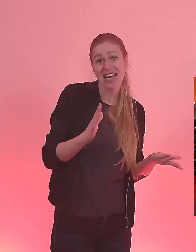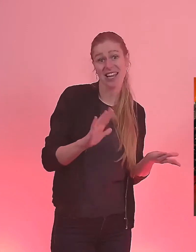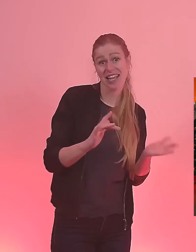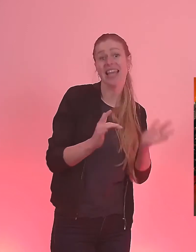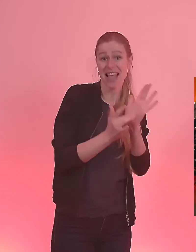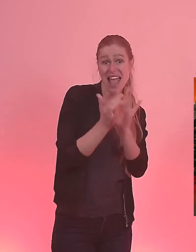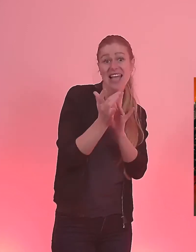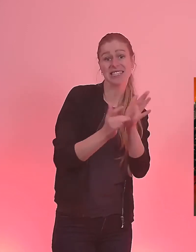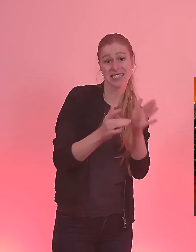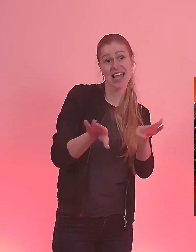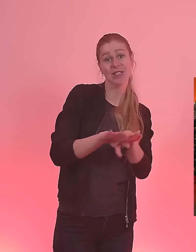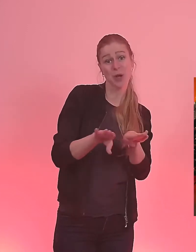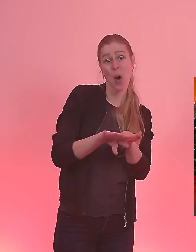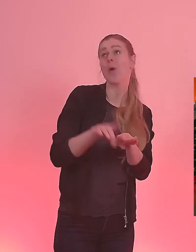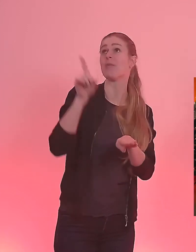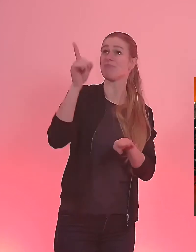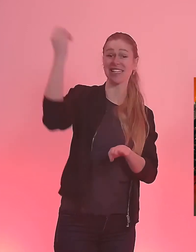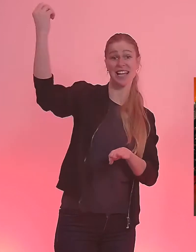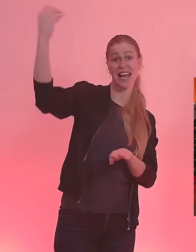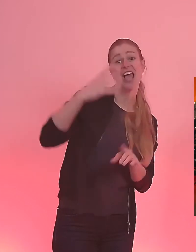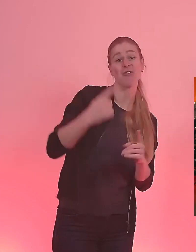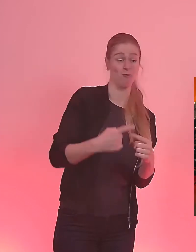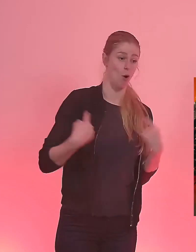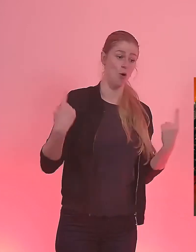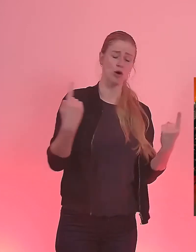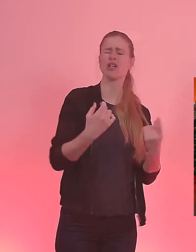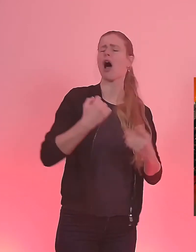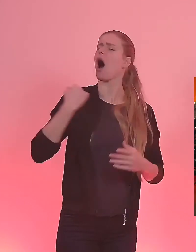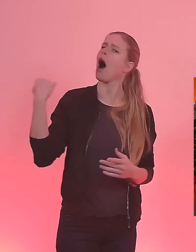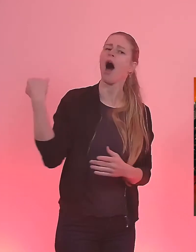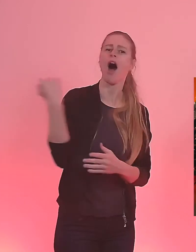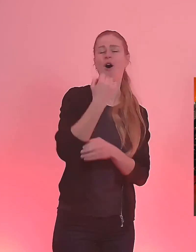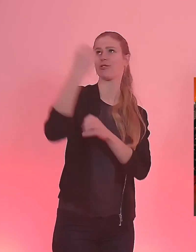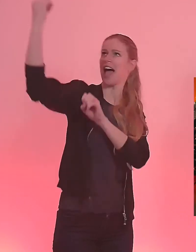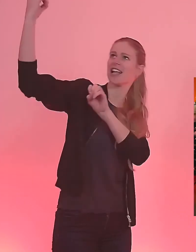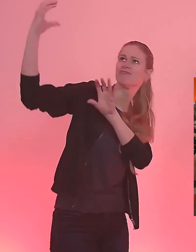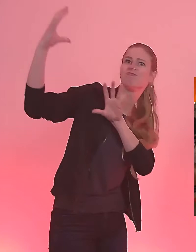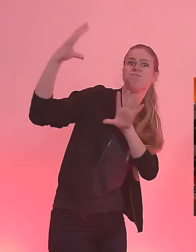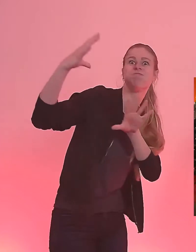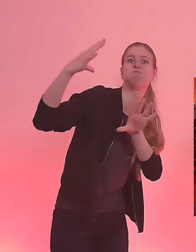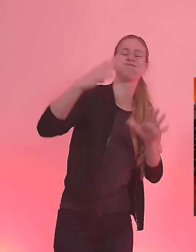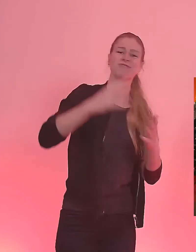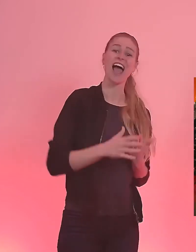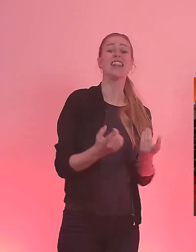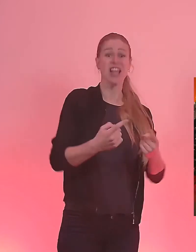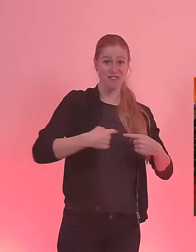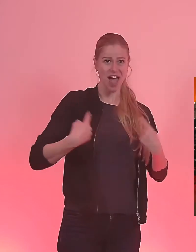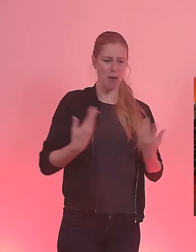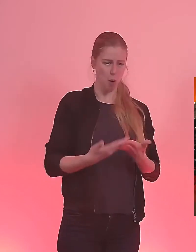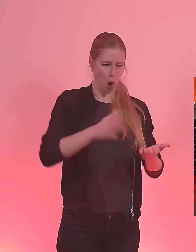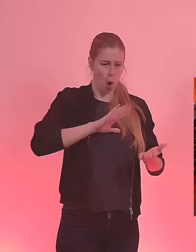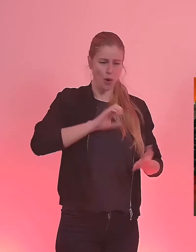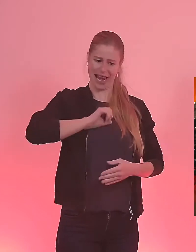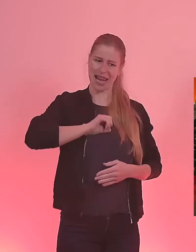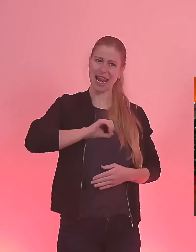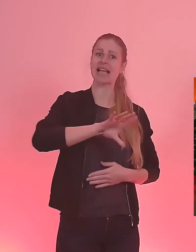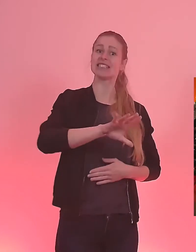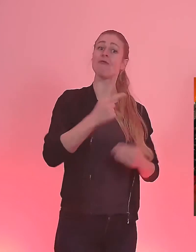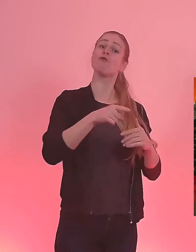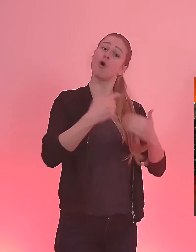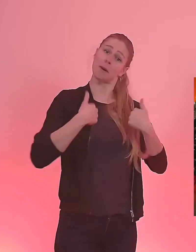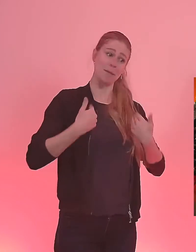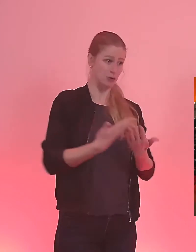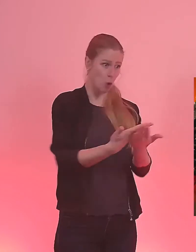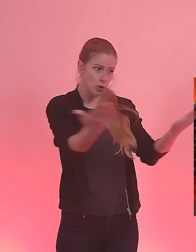zo. Hij is een licht voor ons en schijnt altijd. Wow. En, weet je, en wij mogen ook een lichtje zijn voor de mensen om ons